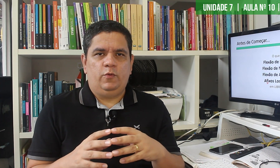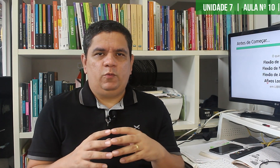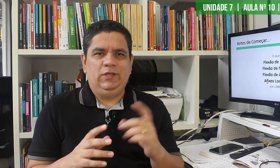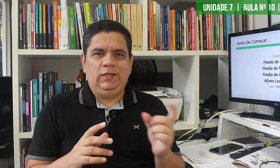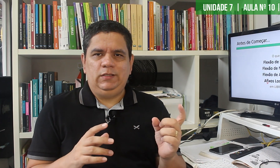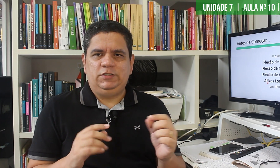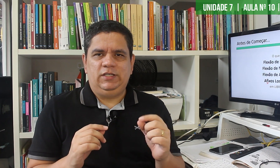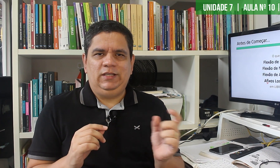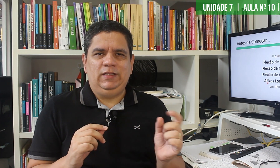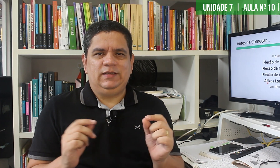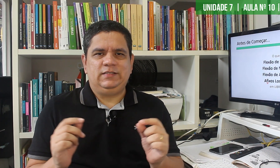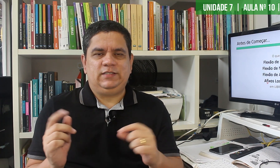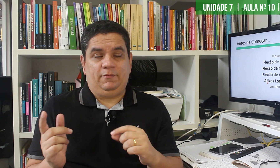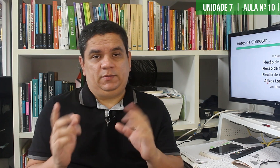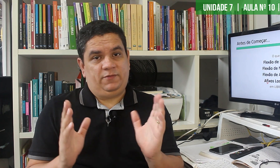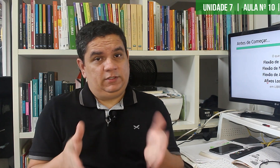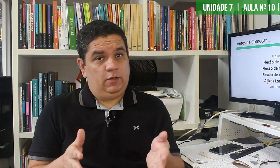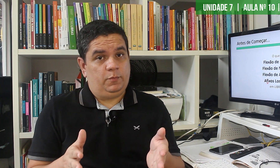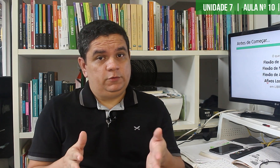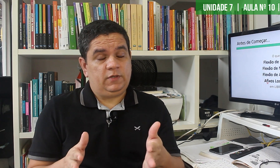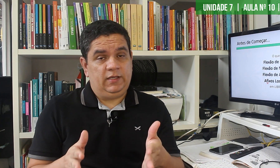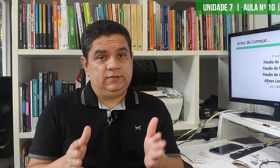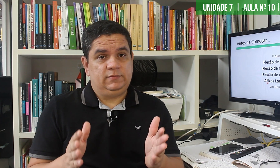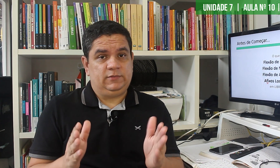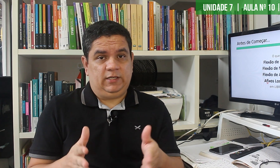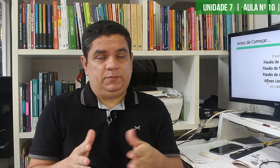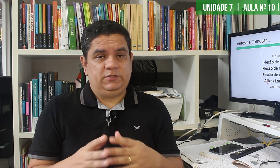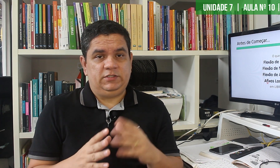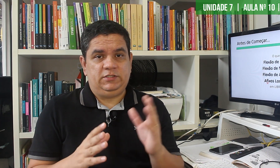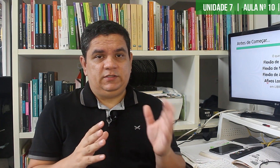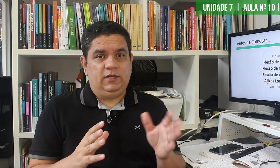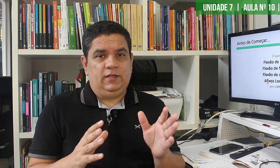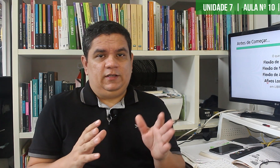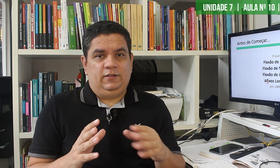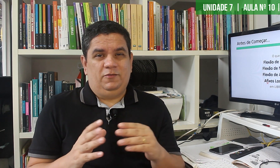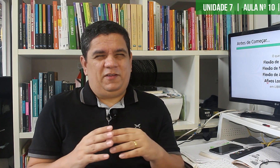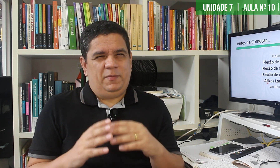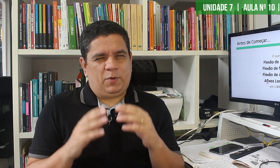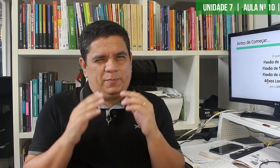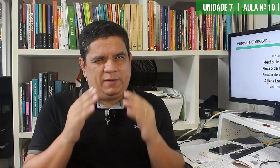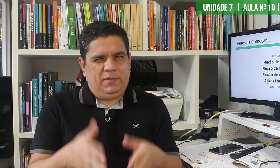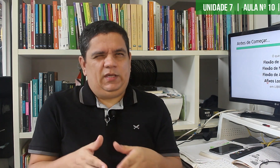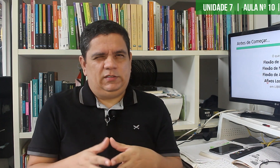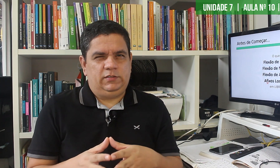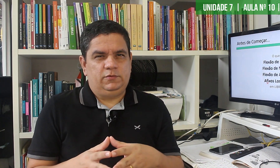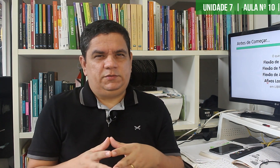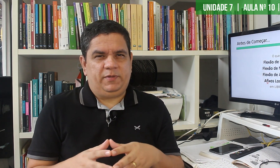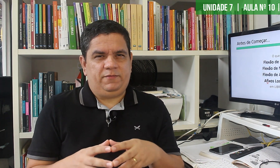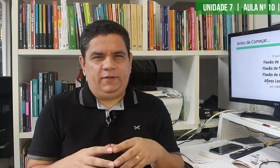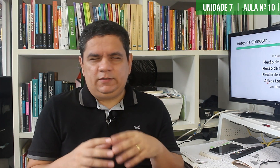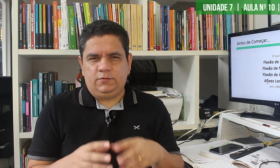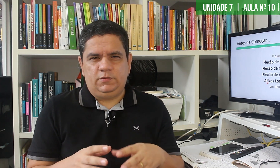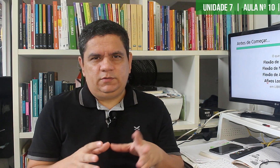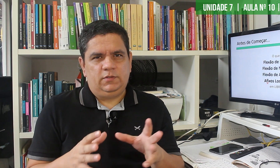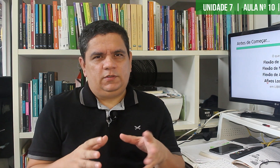o indesejável. Estamos falando de língua portuguesa, tá? Depois a gente não vai ver propriamente os prefixos,